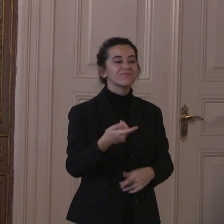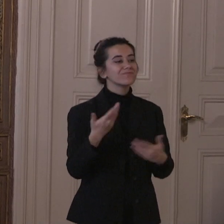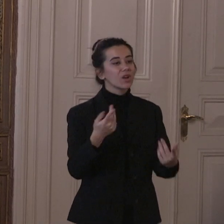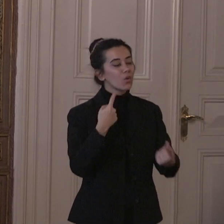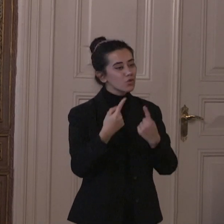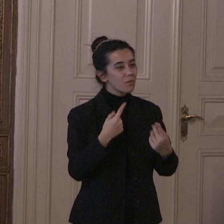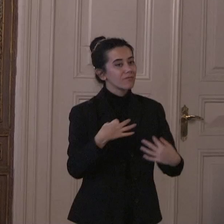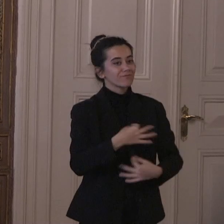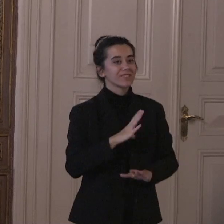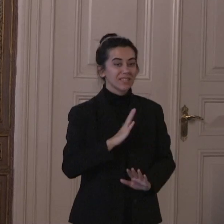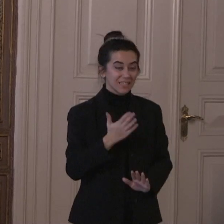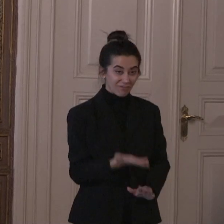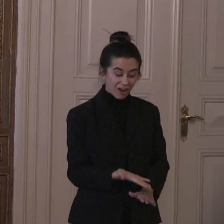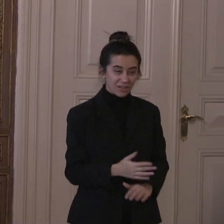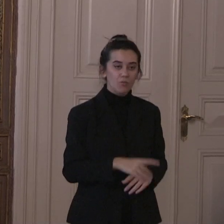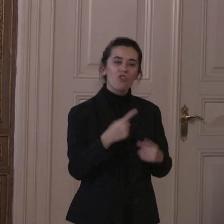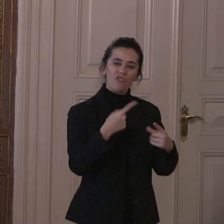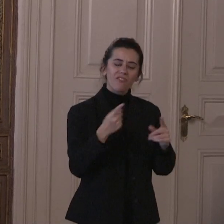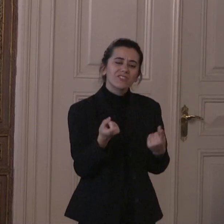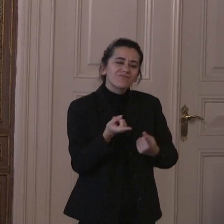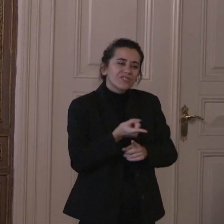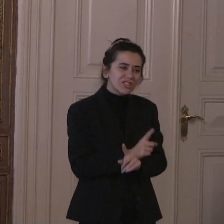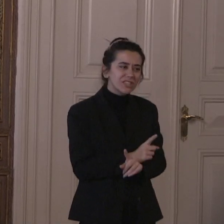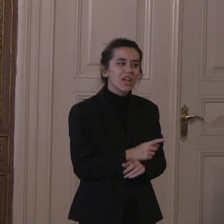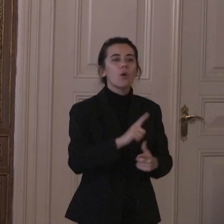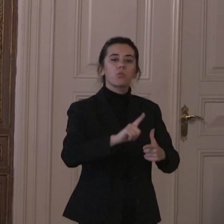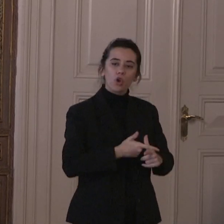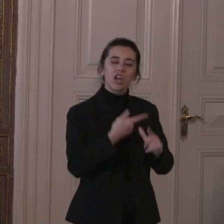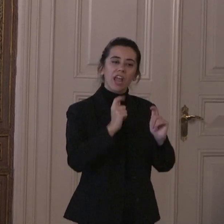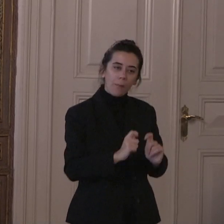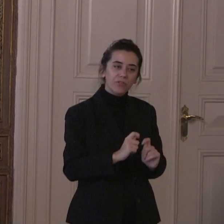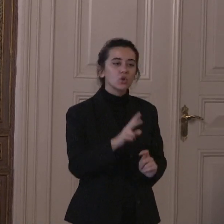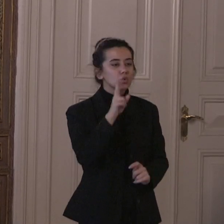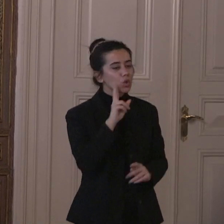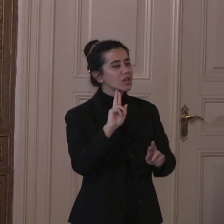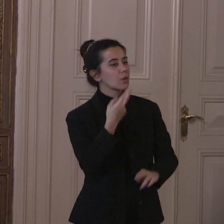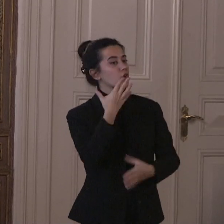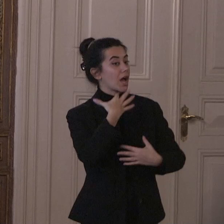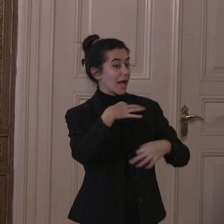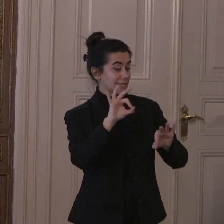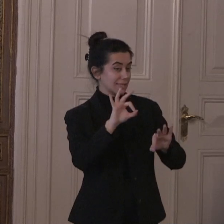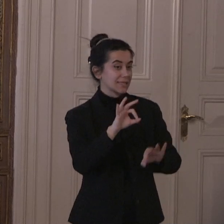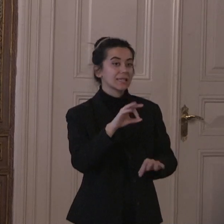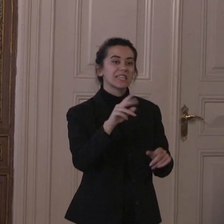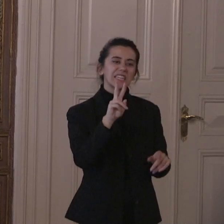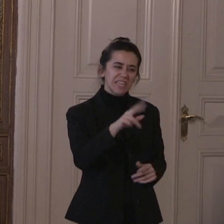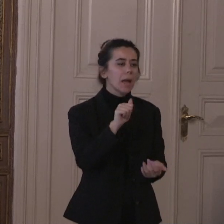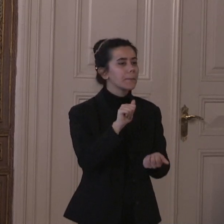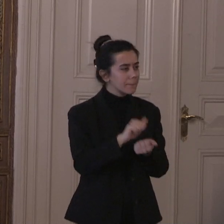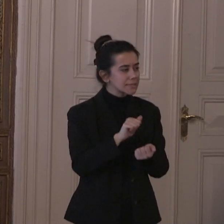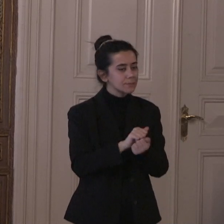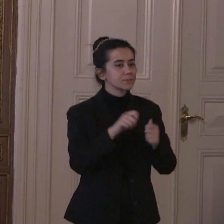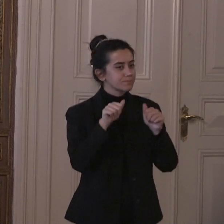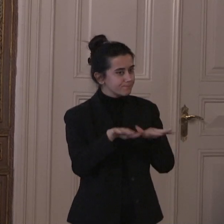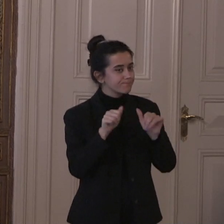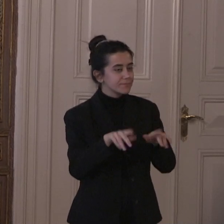projeler, çalıştaylar yaptık. Bunların raporlarını kitaplaştırdık. İki tane de kitabımız. Bir tanesi basıldı, öbürü de